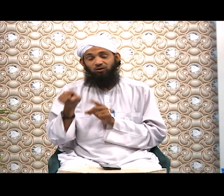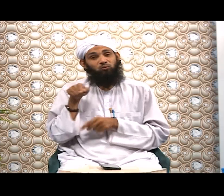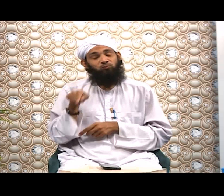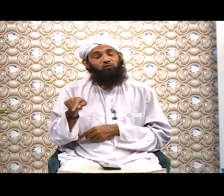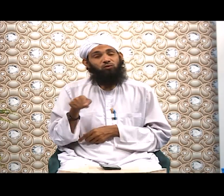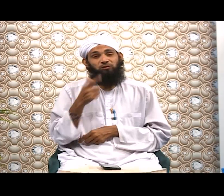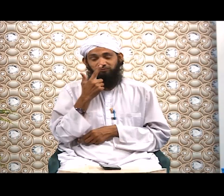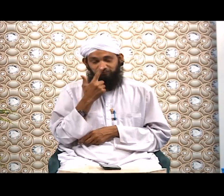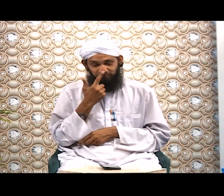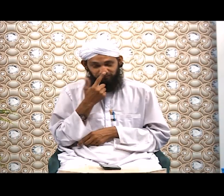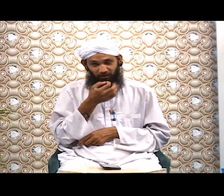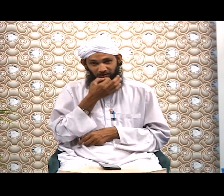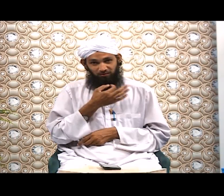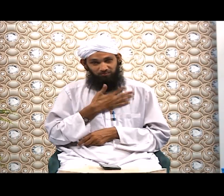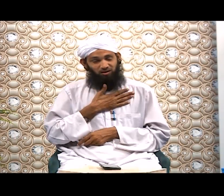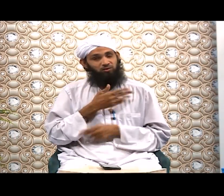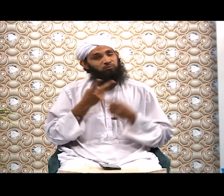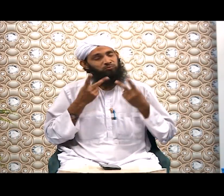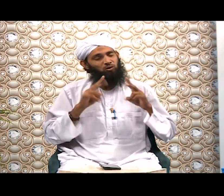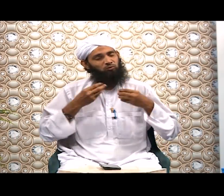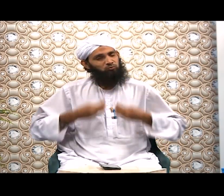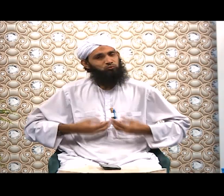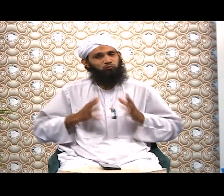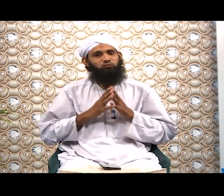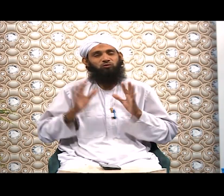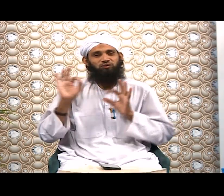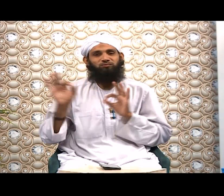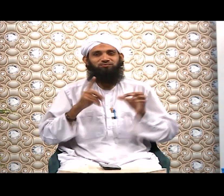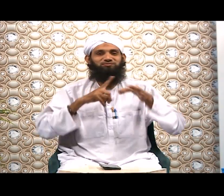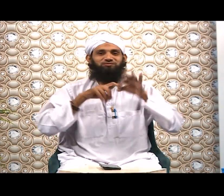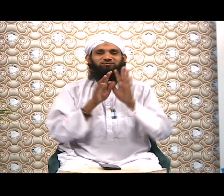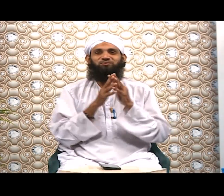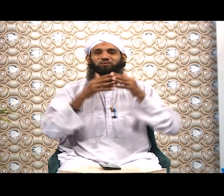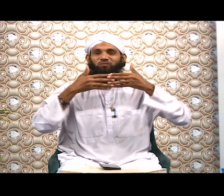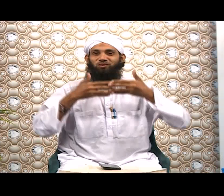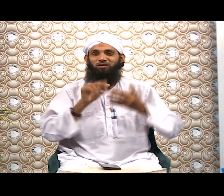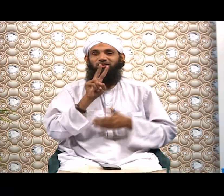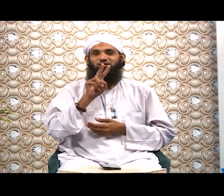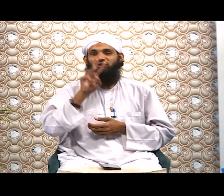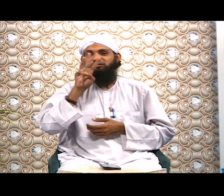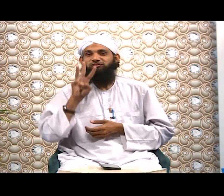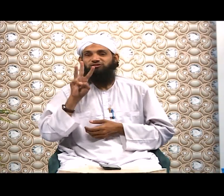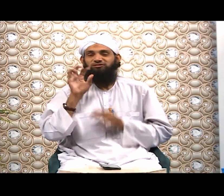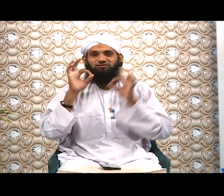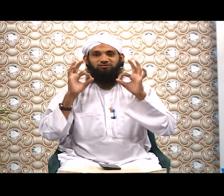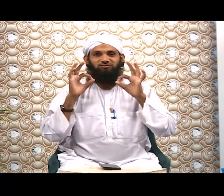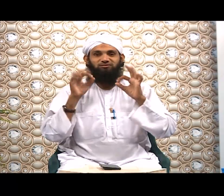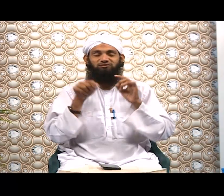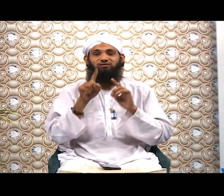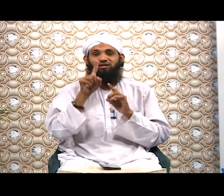جو جواب دیا اسے قرآن پاک میں پارہ 23 سورۃ الصافات کی آیت نمبر 102 میں ان لفظوں سے بیان کیا گیا